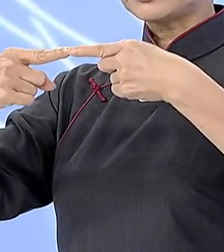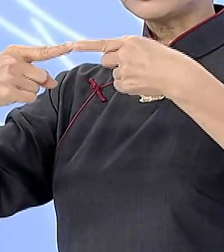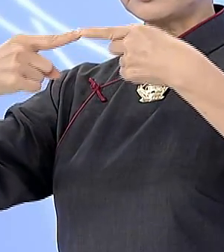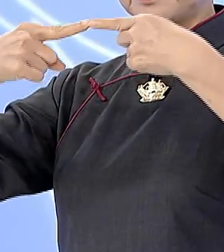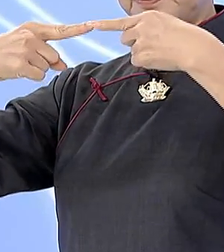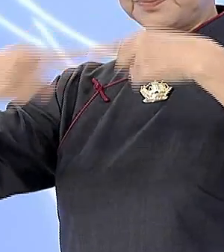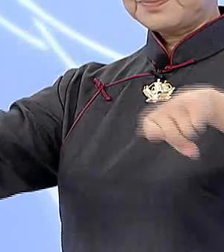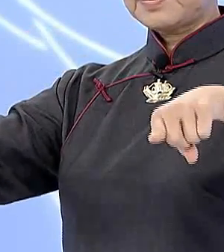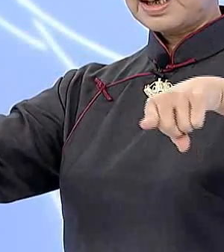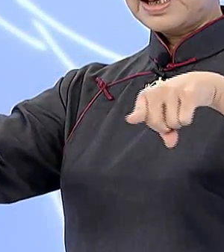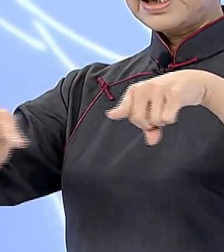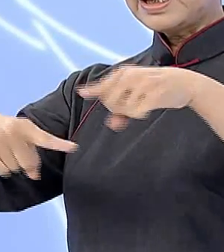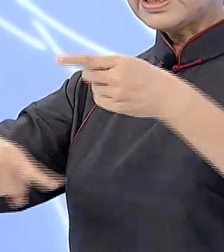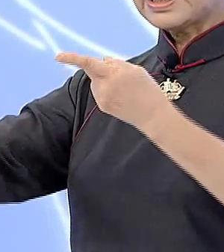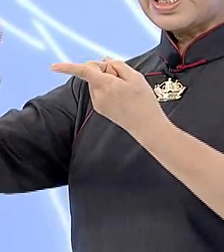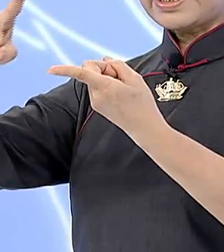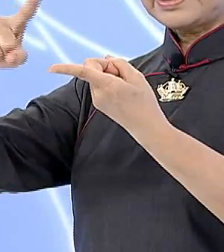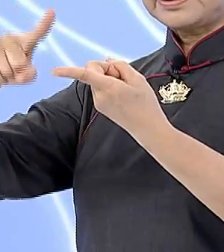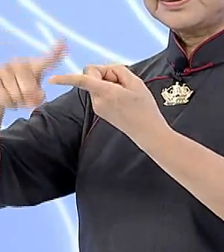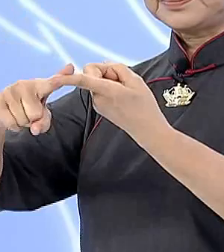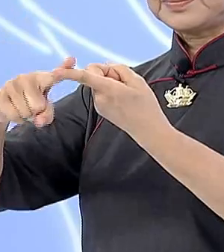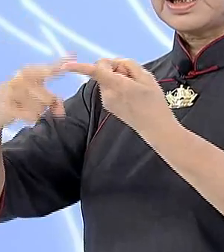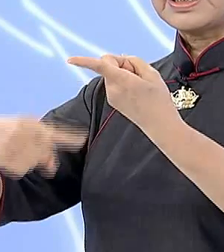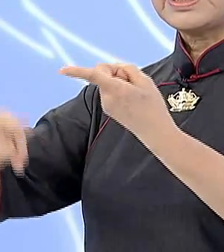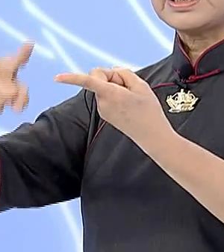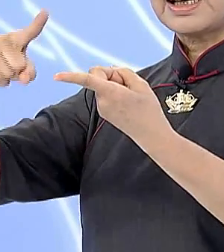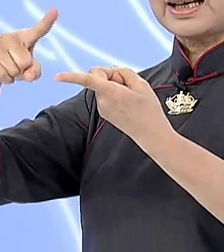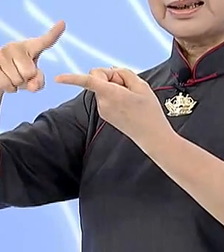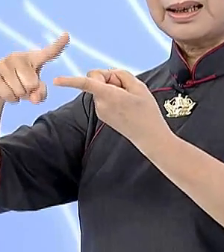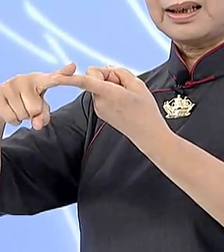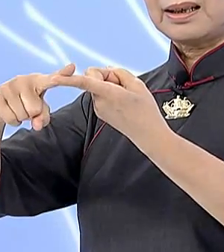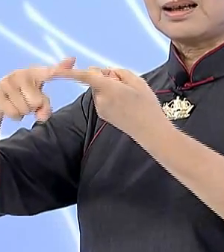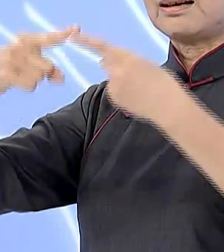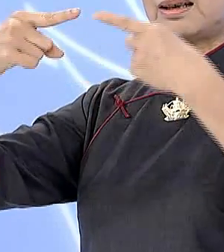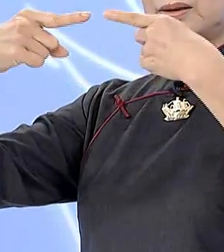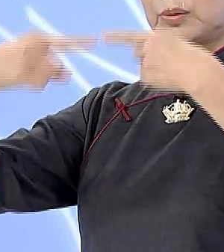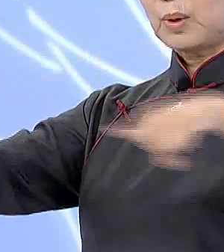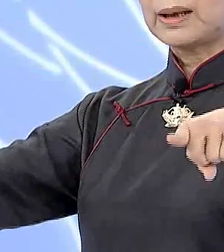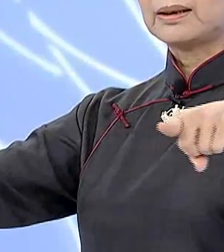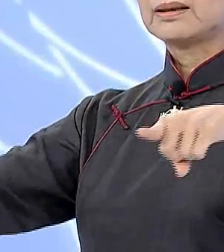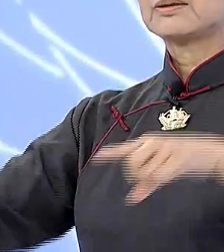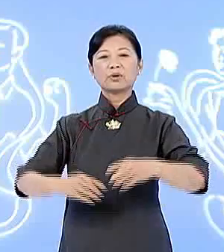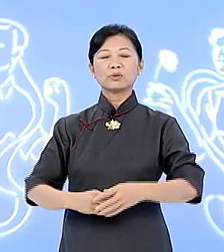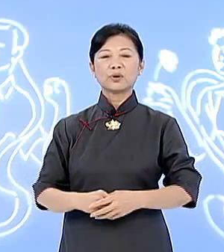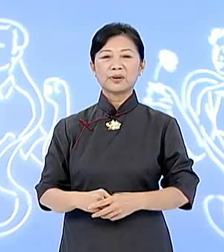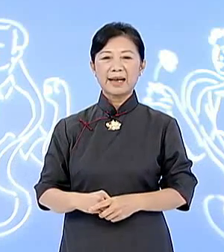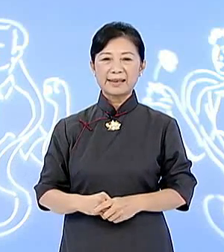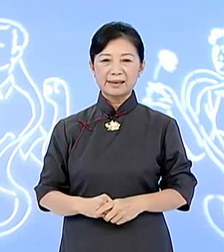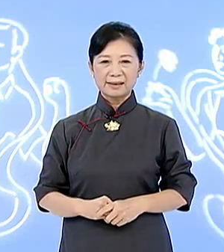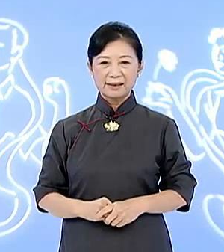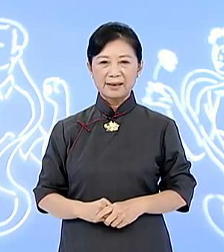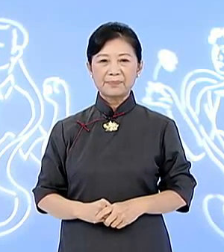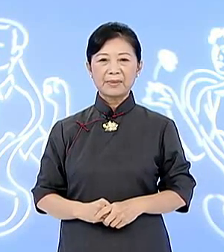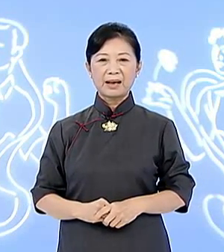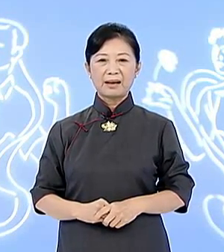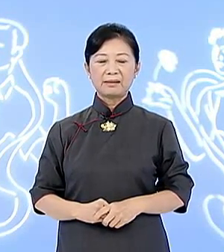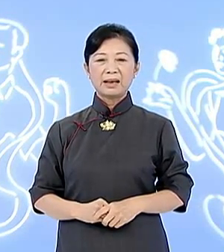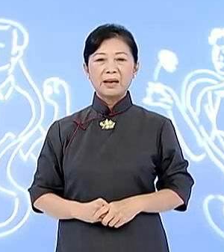指，应该的应啊，断的动作来呈现。好，